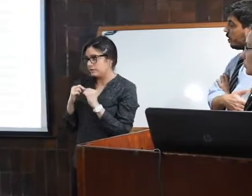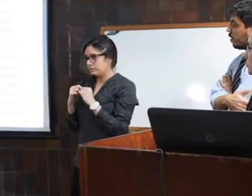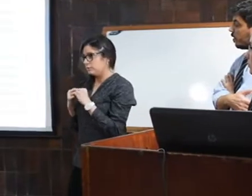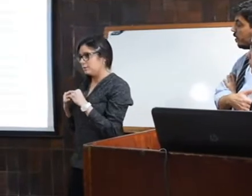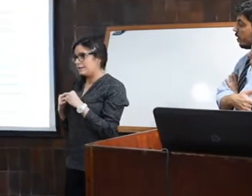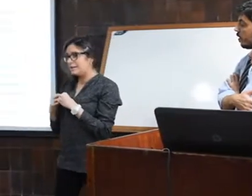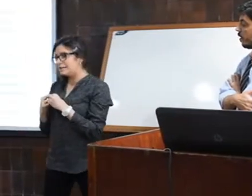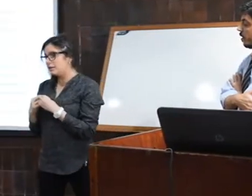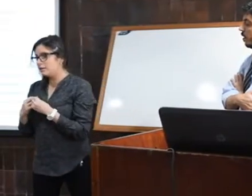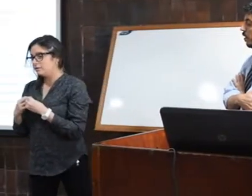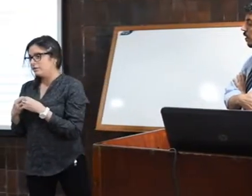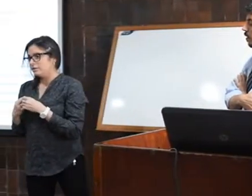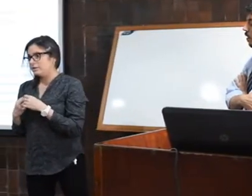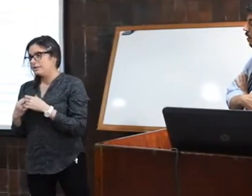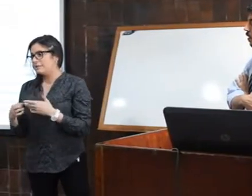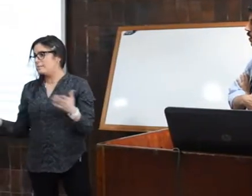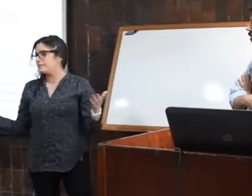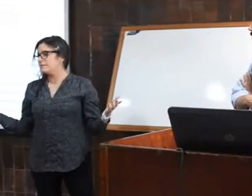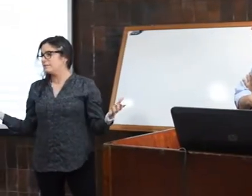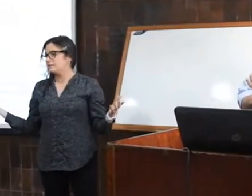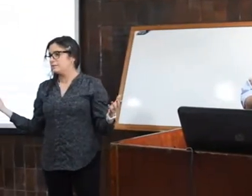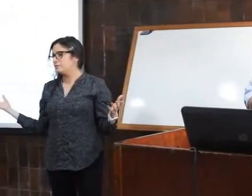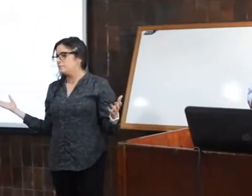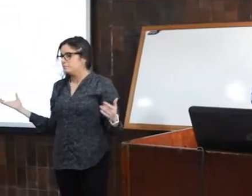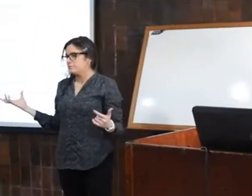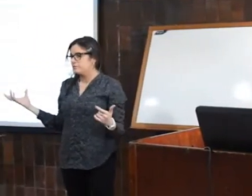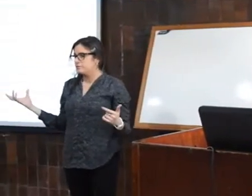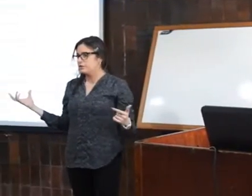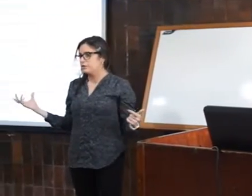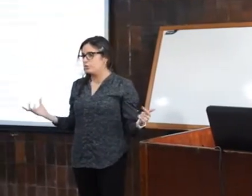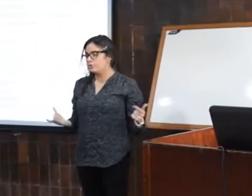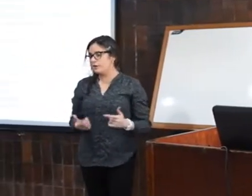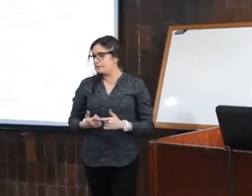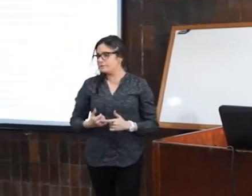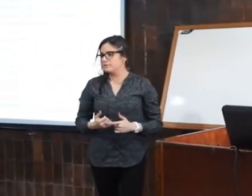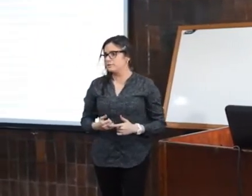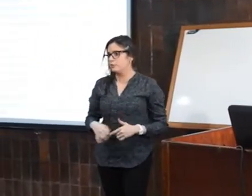actividad bancaria las alarmas saltan directamente